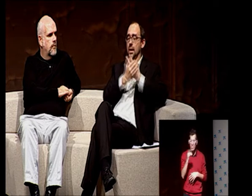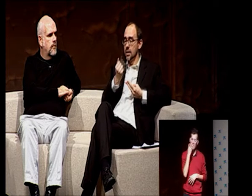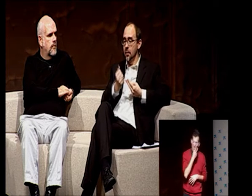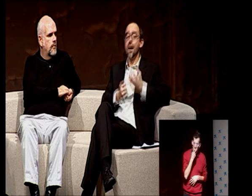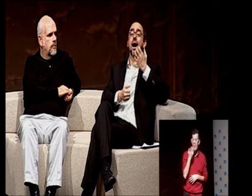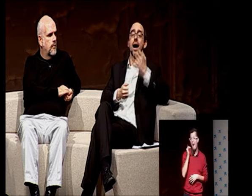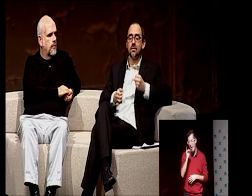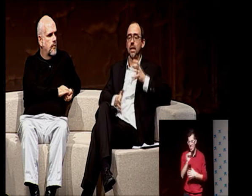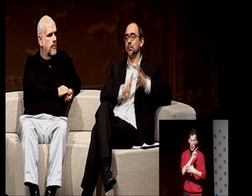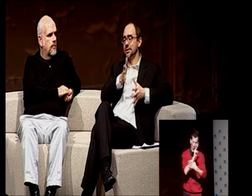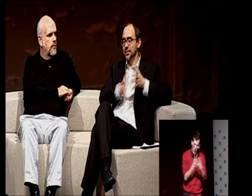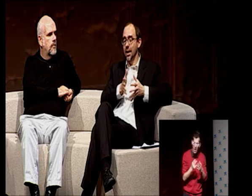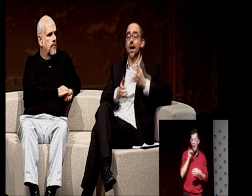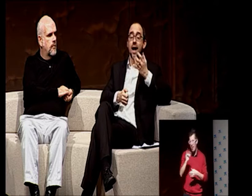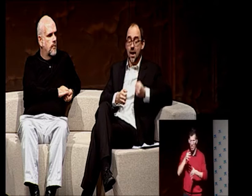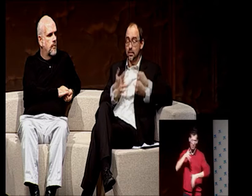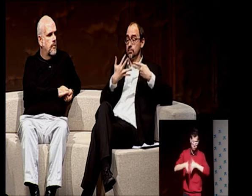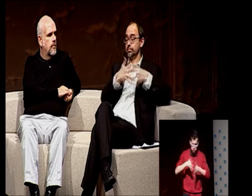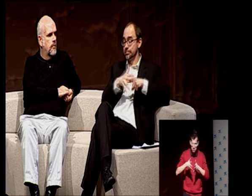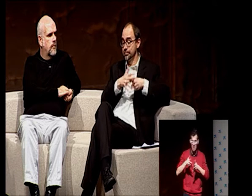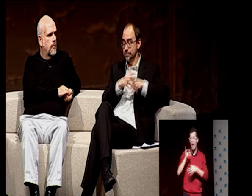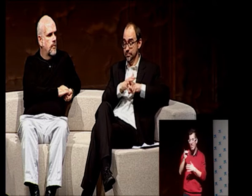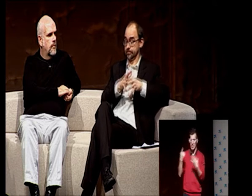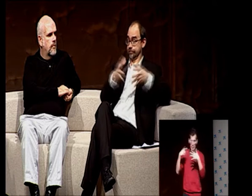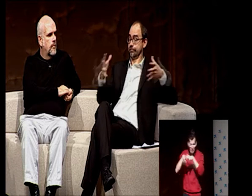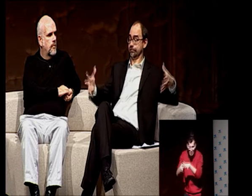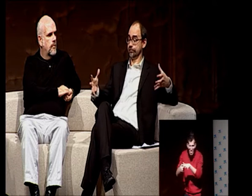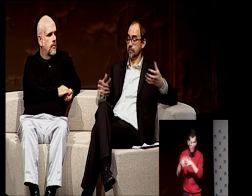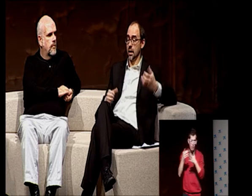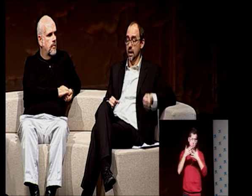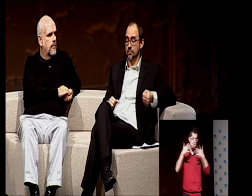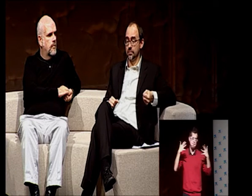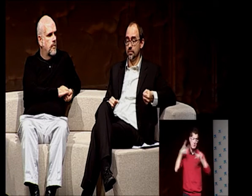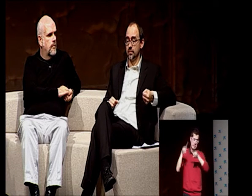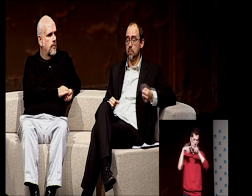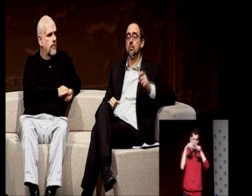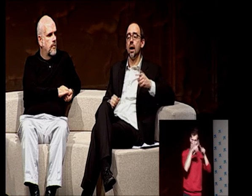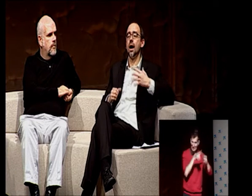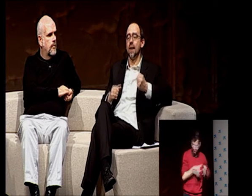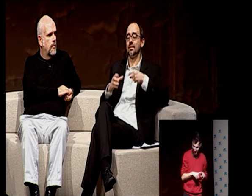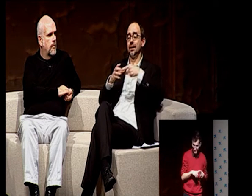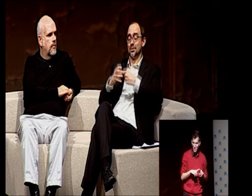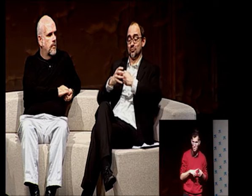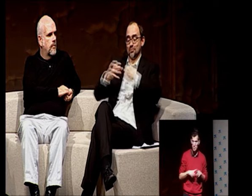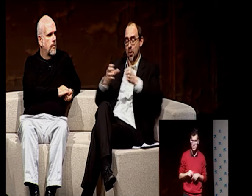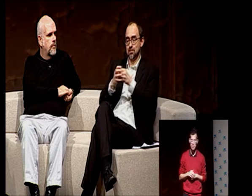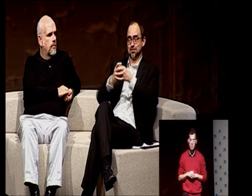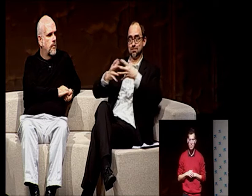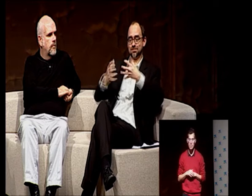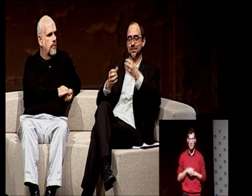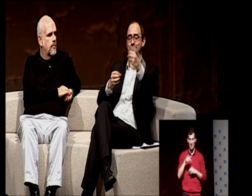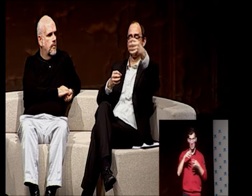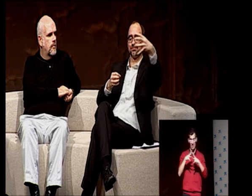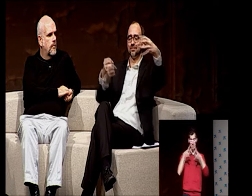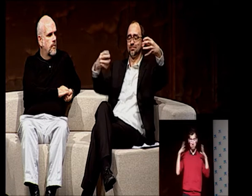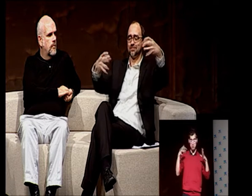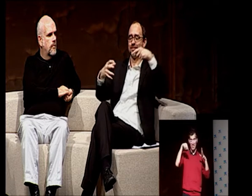complicado en Estados Unidos hay posturas muy oralistas posturas bilingües posturas posturas a favor de la inclusión